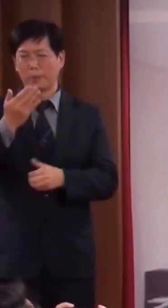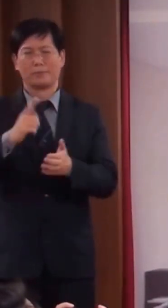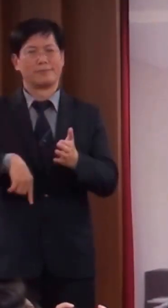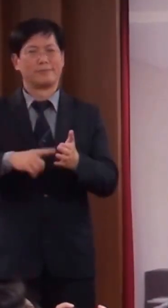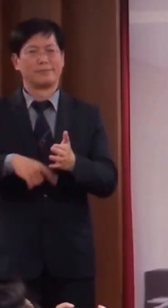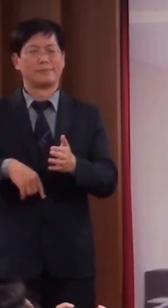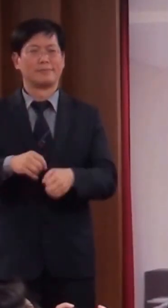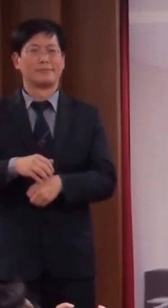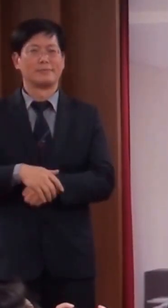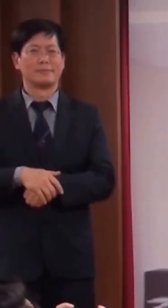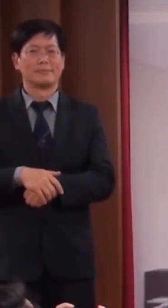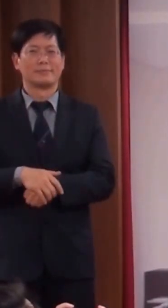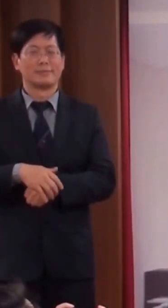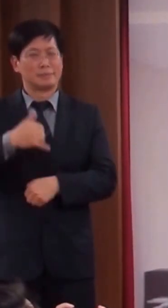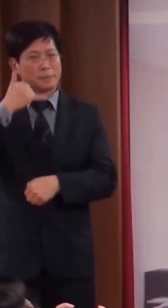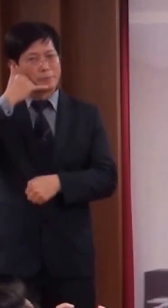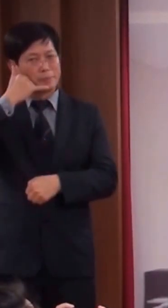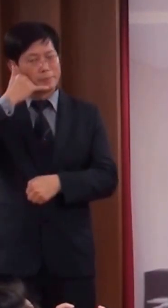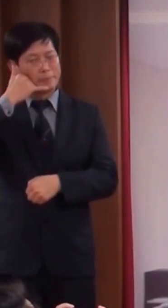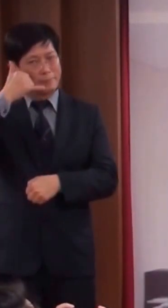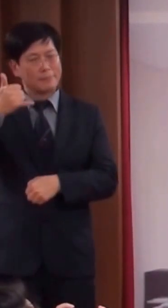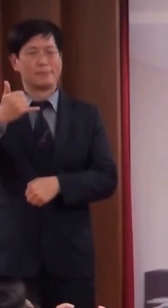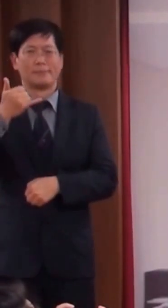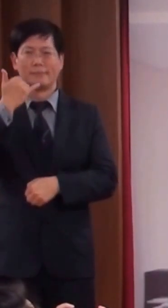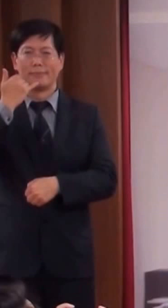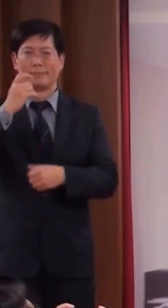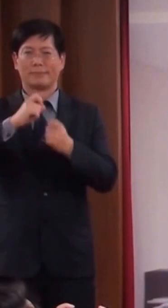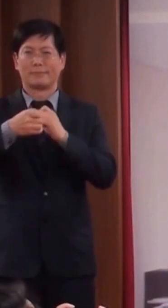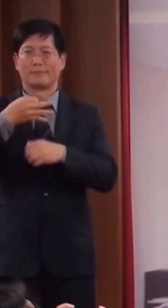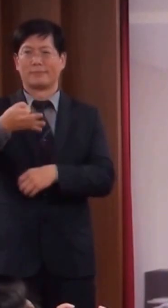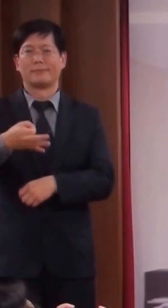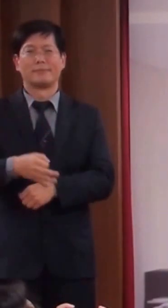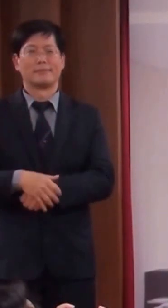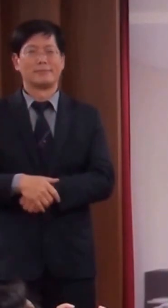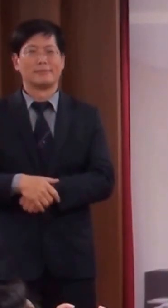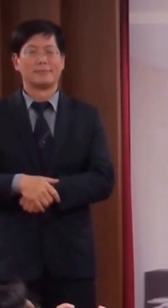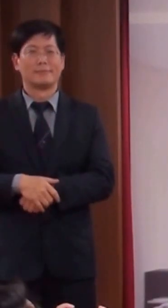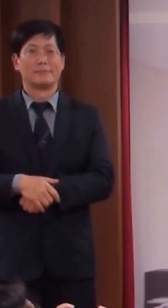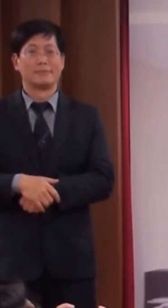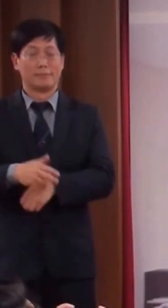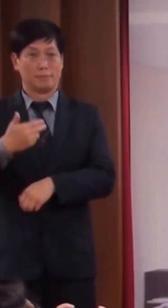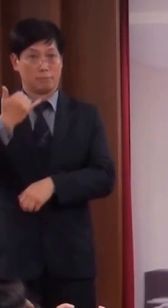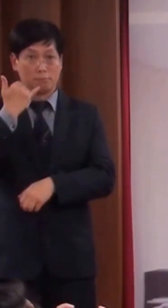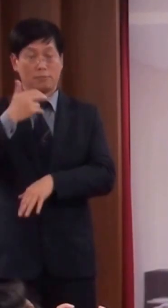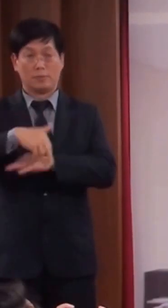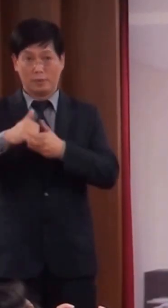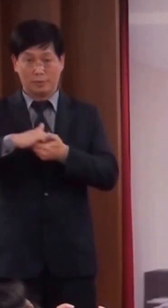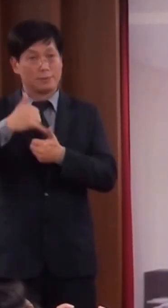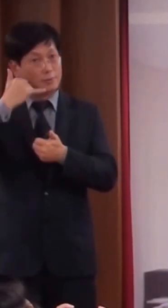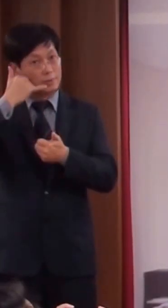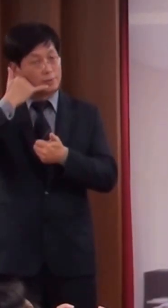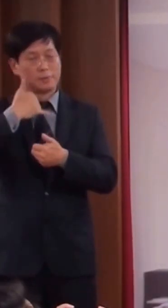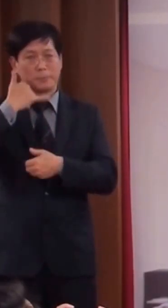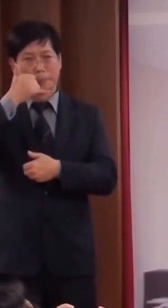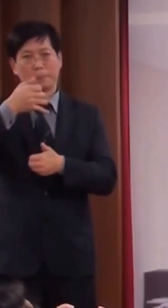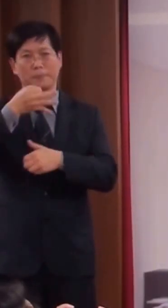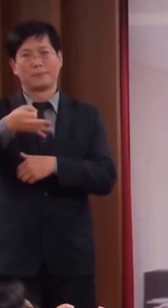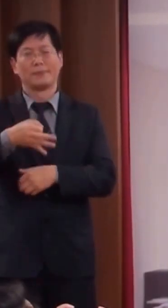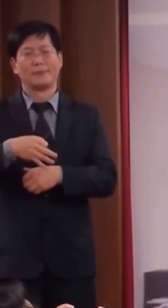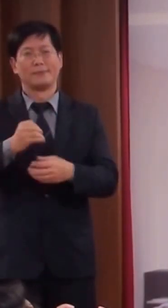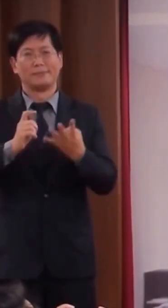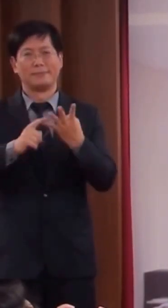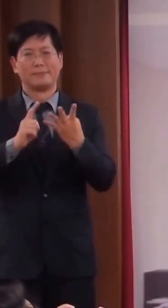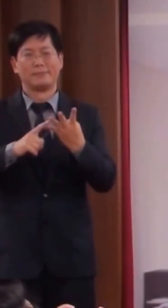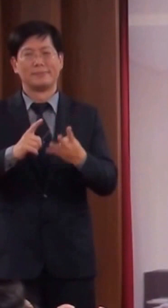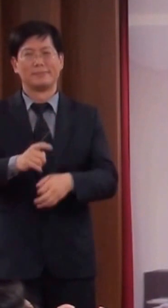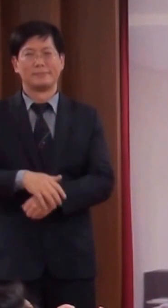不是？ 就是用电话语音呢来缴税，哈，哦，就是设定电话语音缴税。 好， 好，来第四